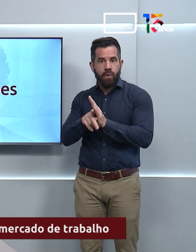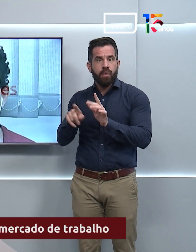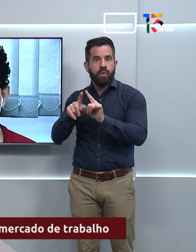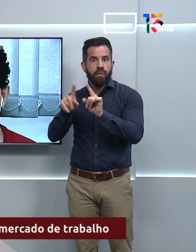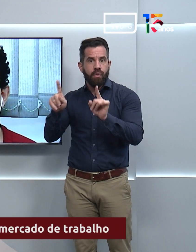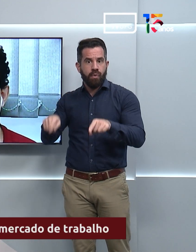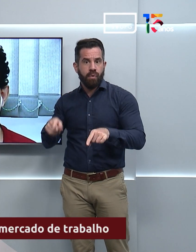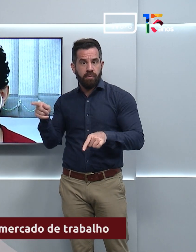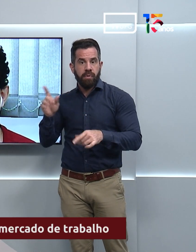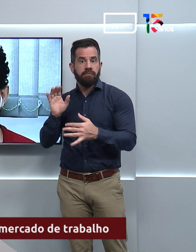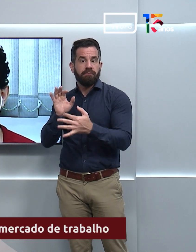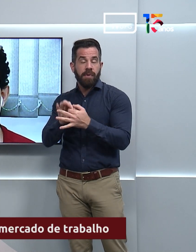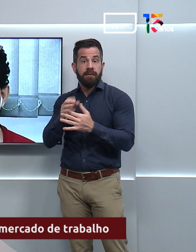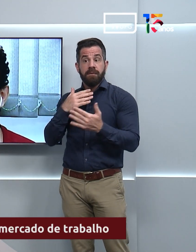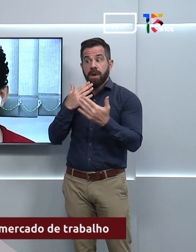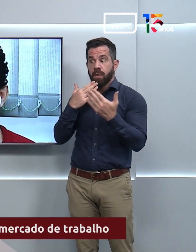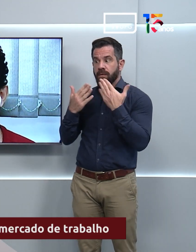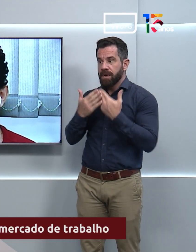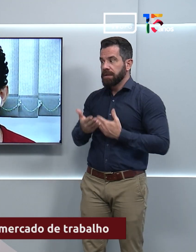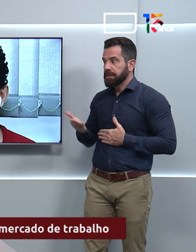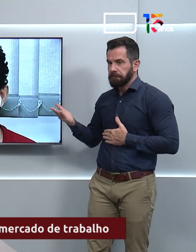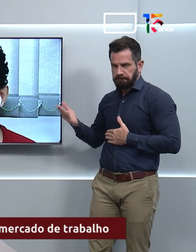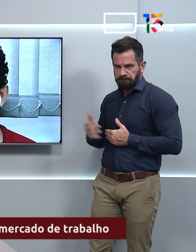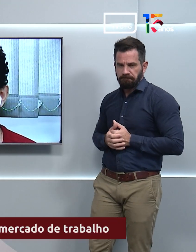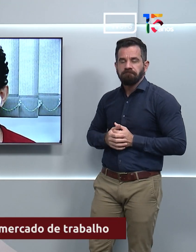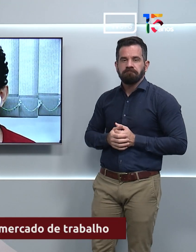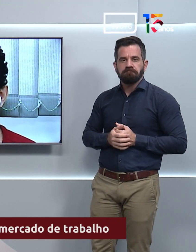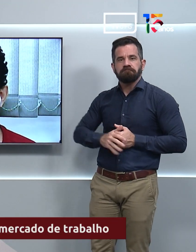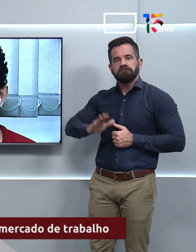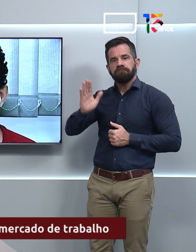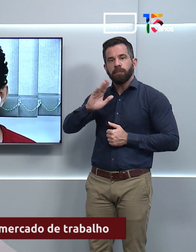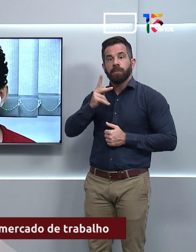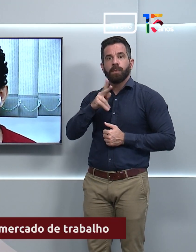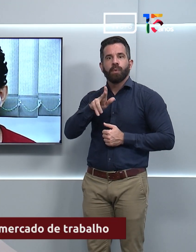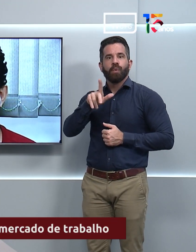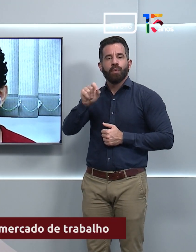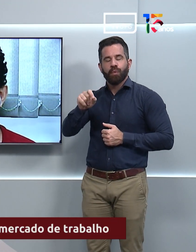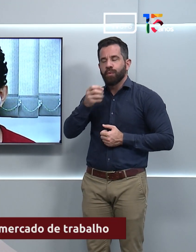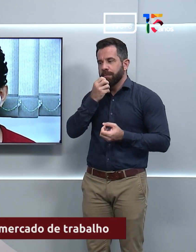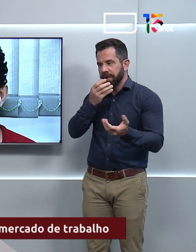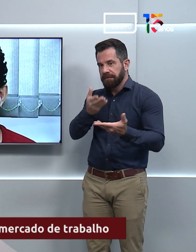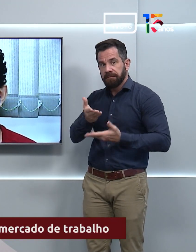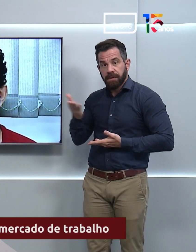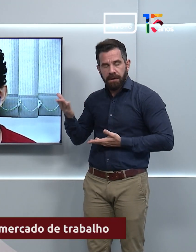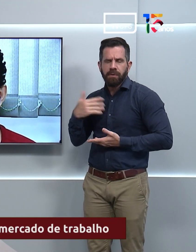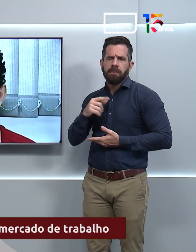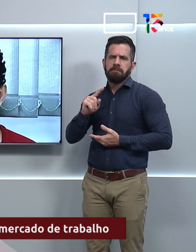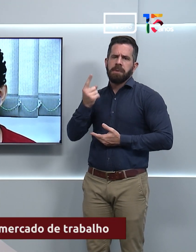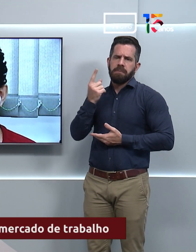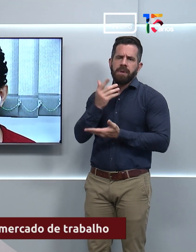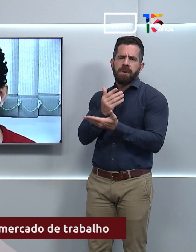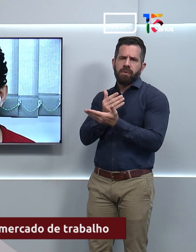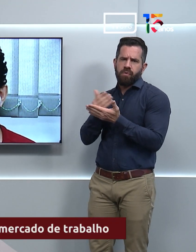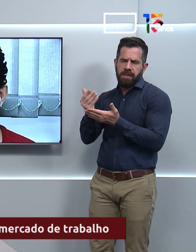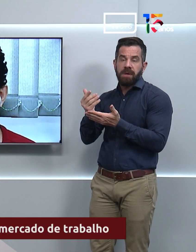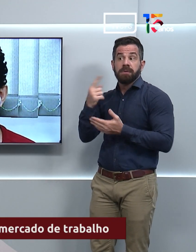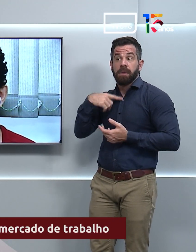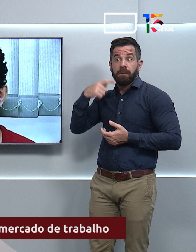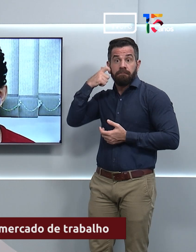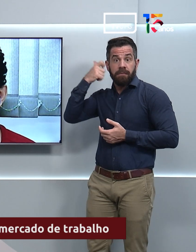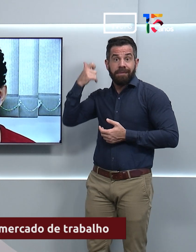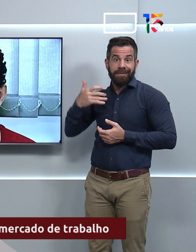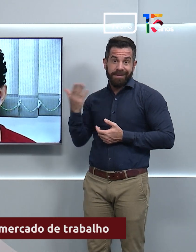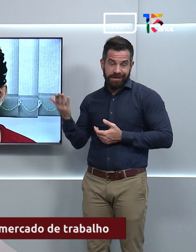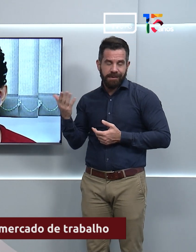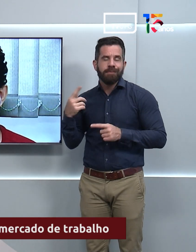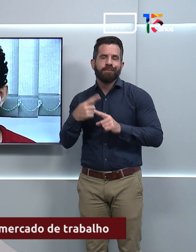conversar com a gente aqui na nossa tela. Olá, Hugo, muito obrigada pela sua presença, seja bem-vindo. Para a gente começar, gostaria que você se descrevesse para